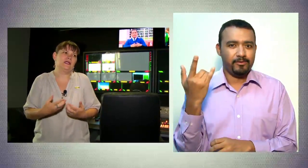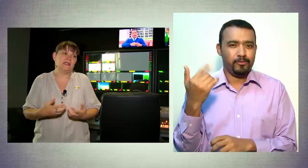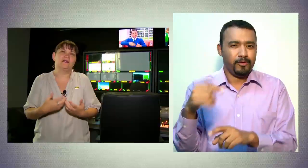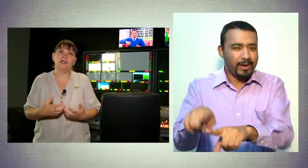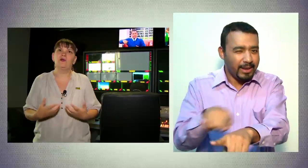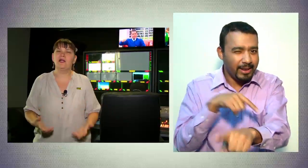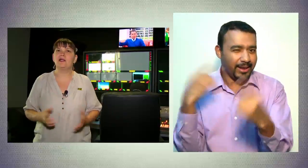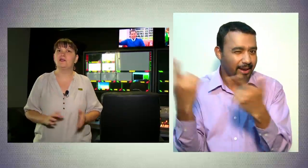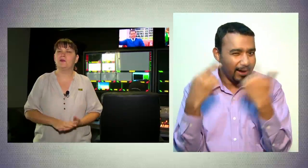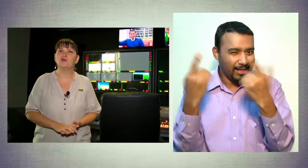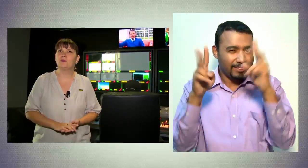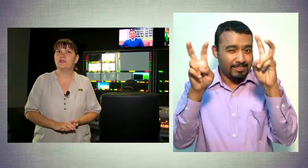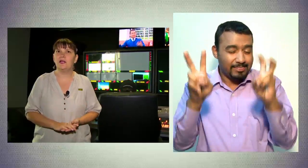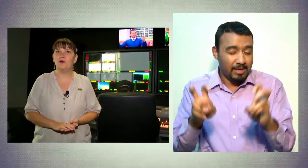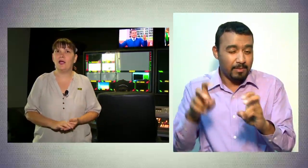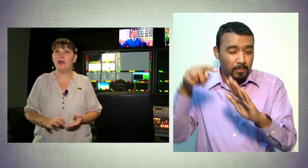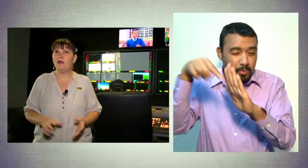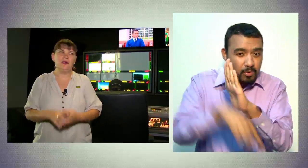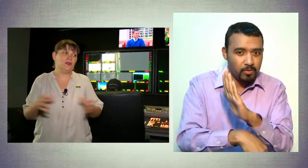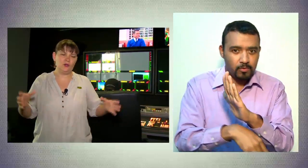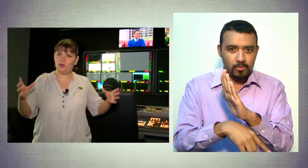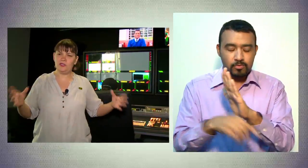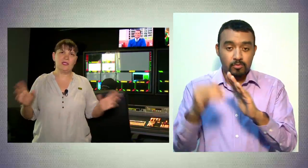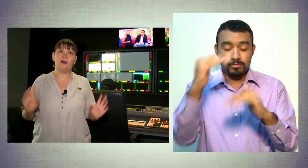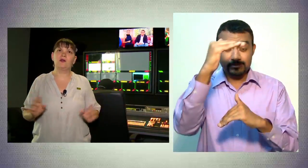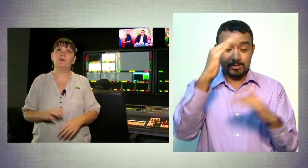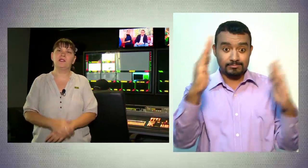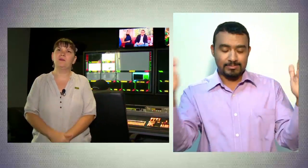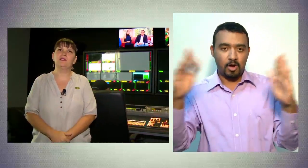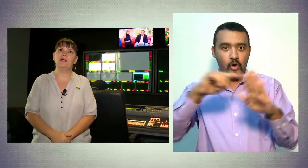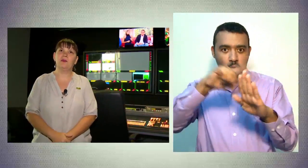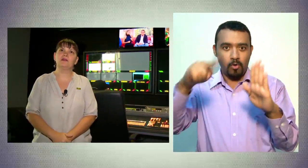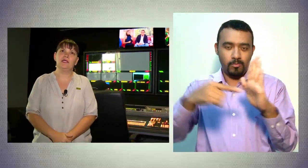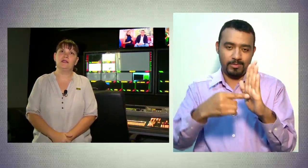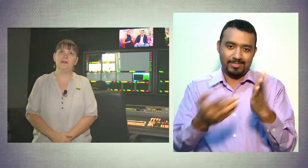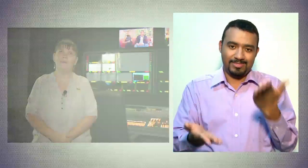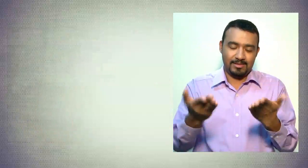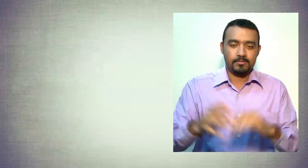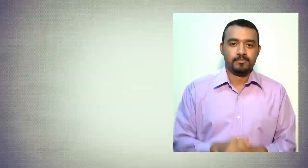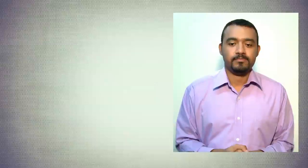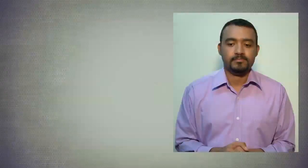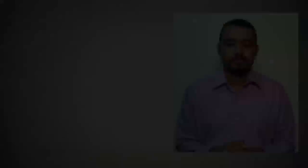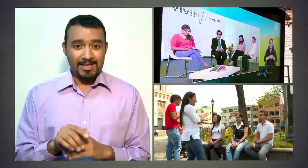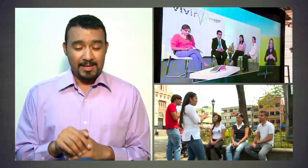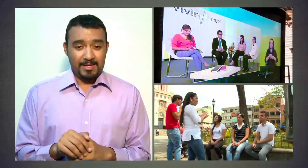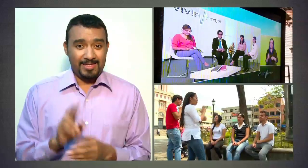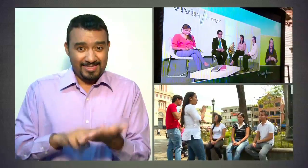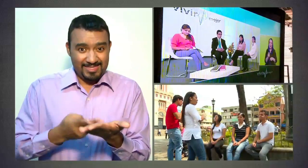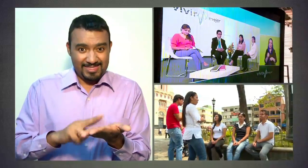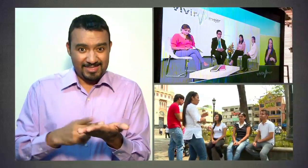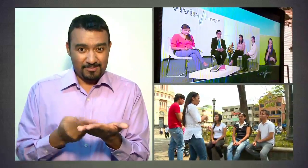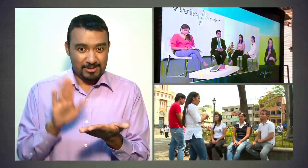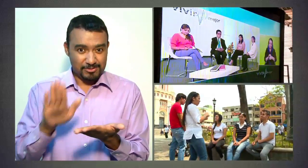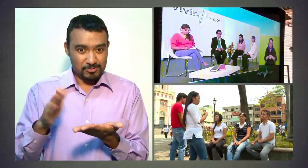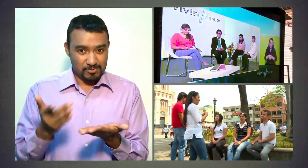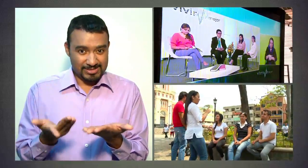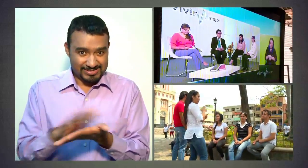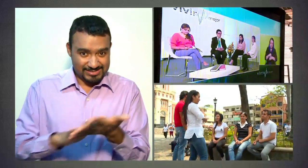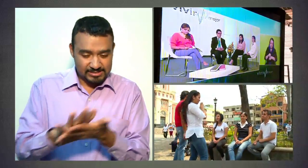tienen una narrativa mucho más elaborada y que uno quisiera ver completamente en la pantalla. La figura del intérprete profesional de lengua de signos